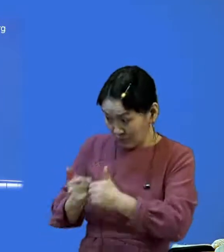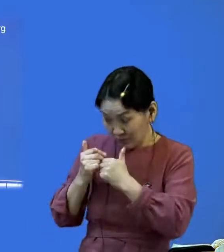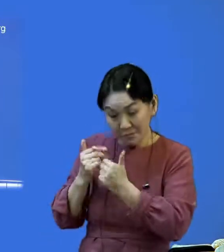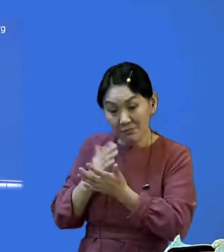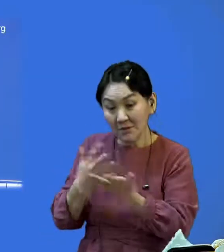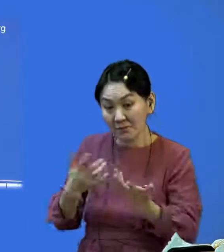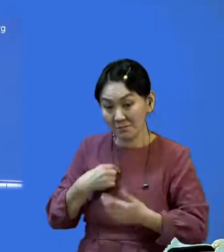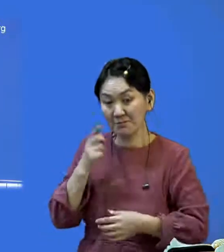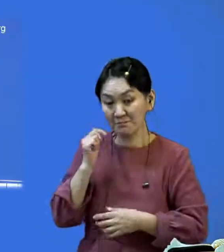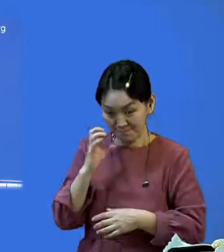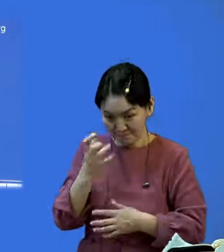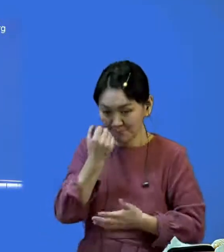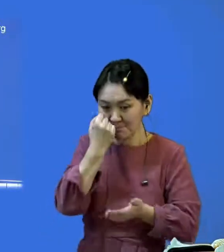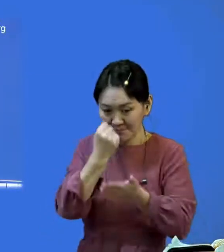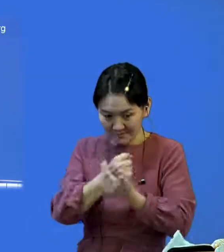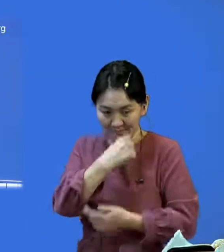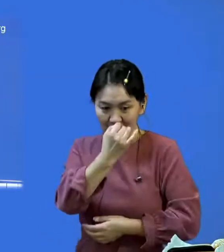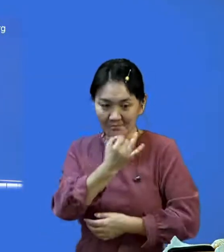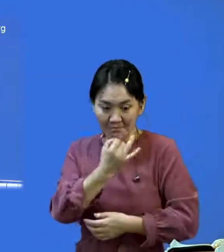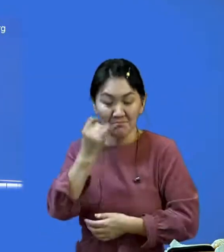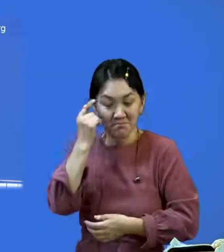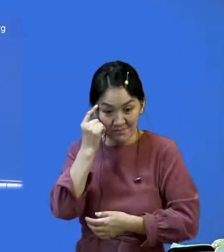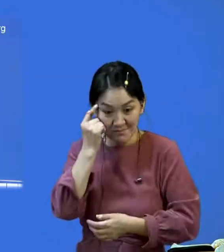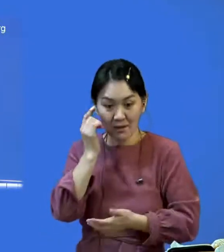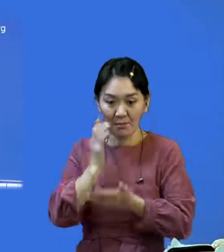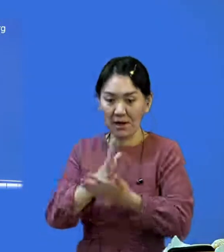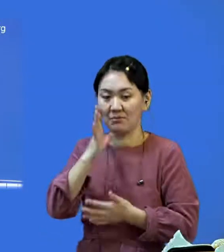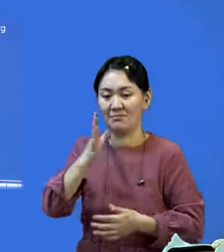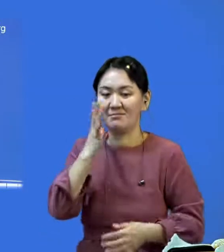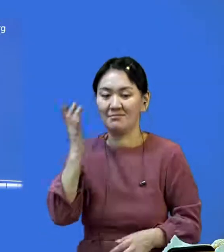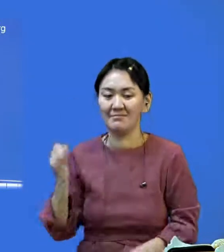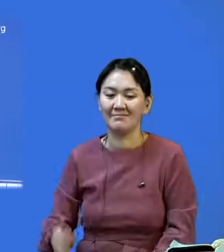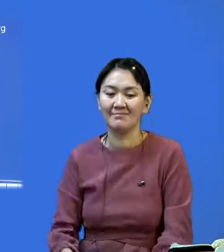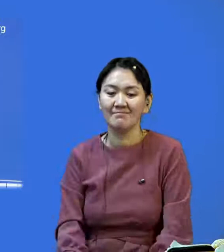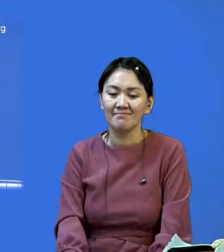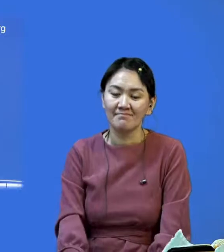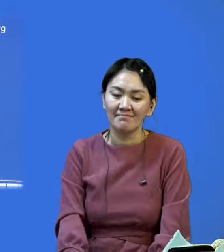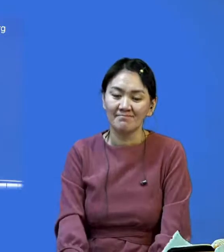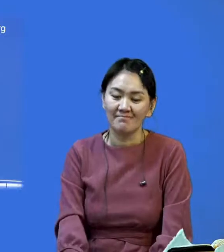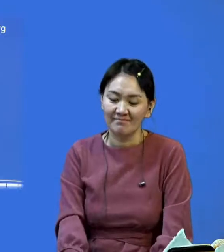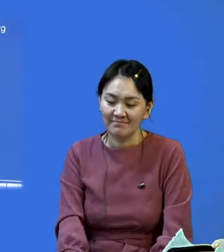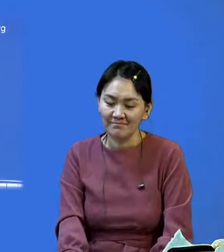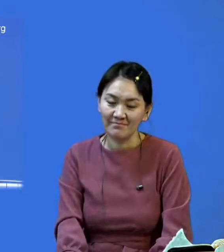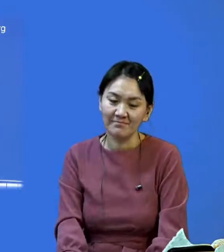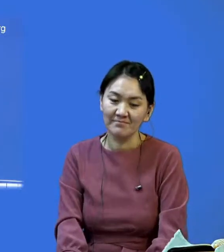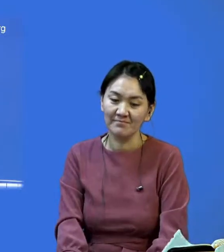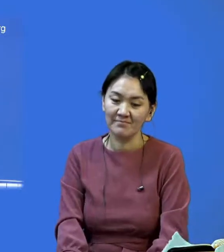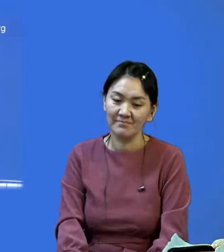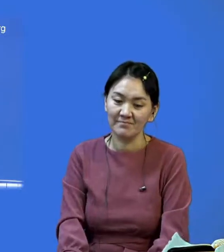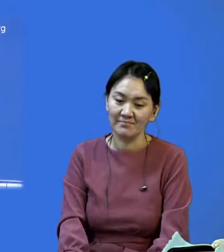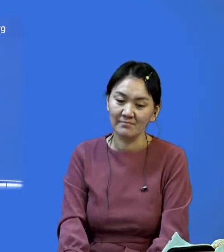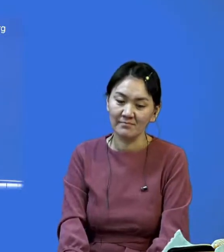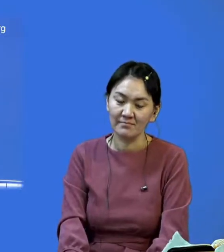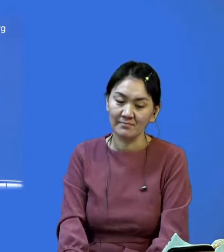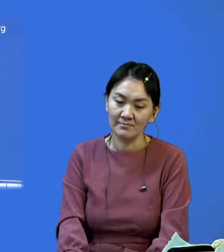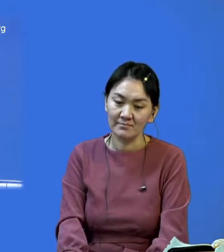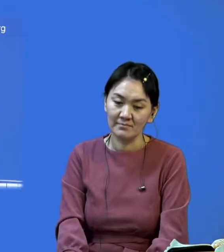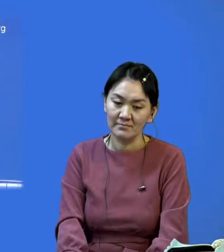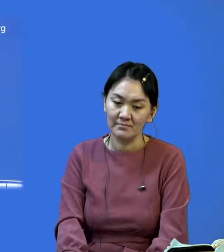би баатай сайн мэдэж байна.